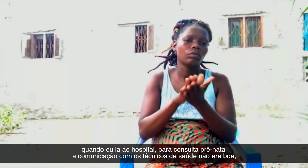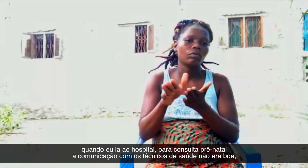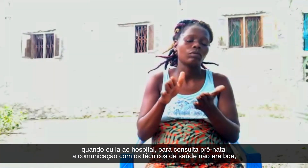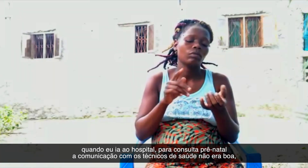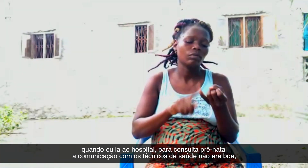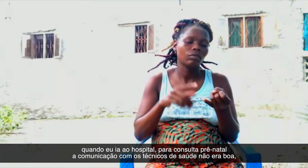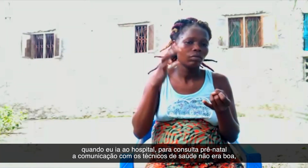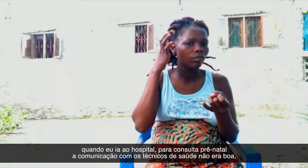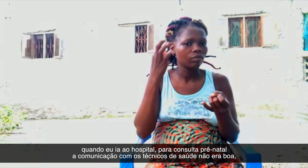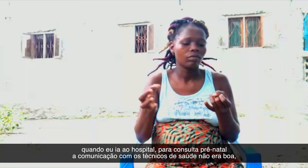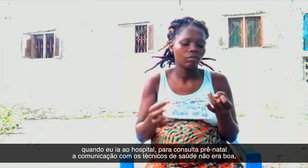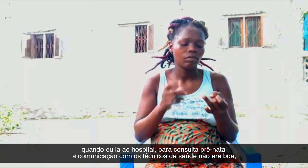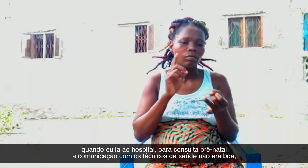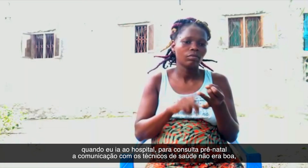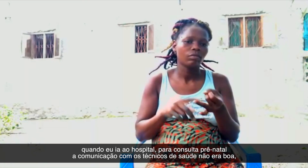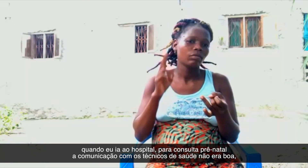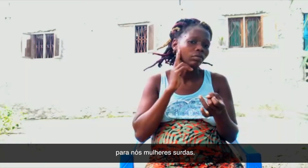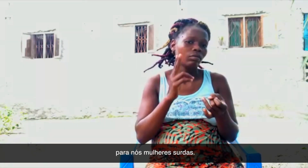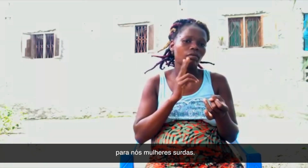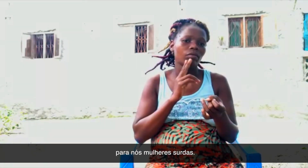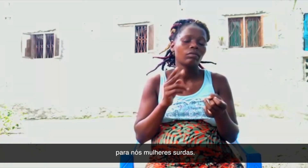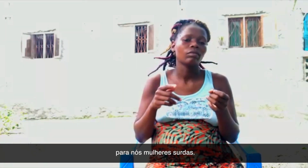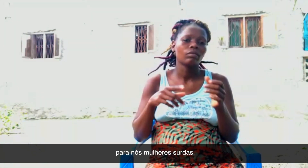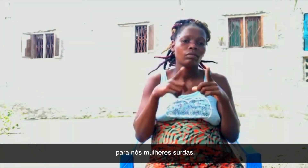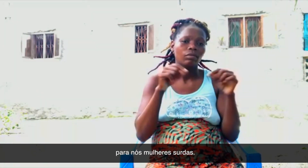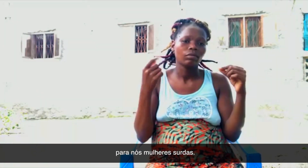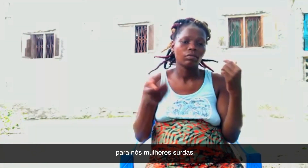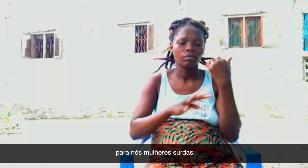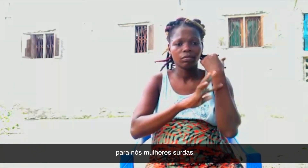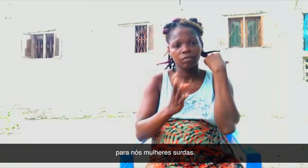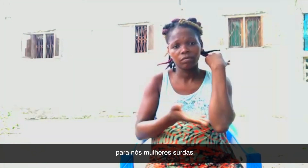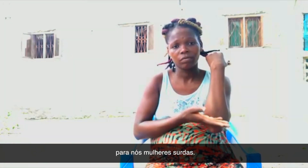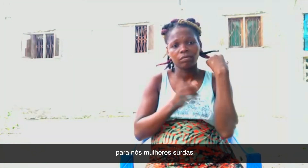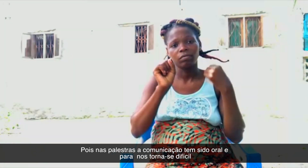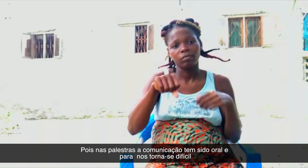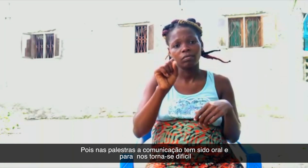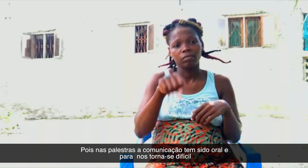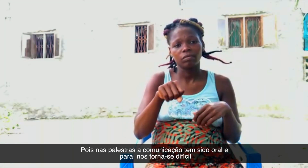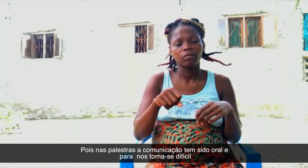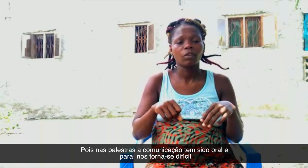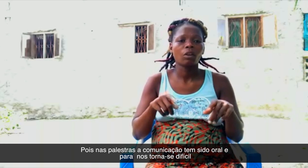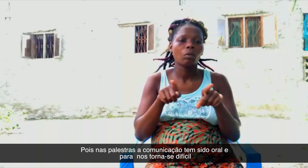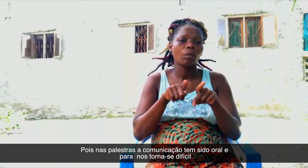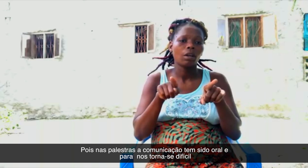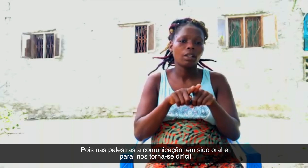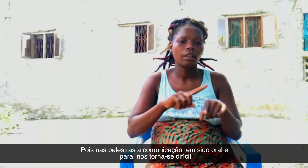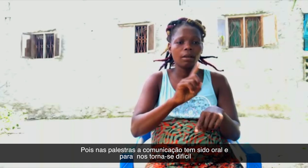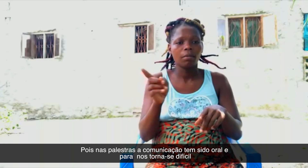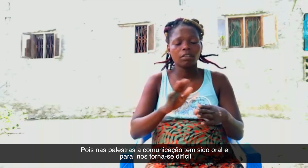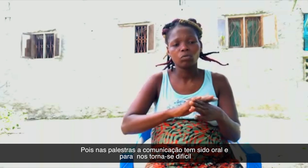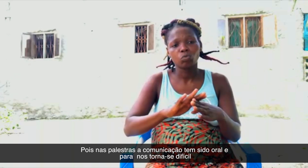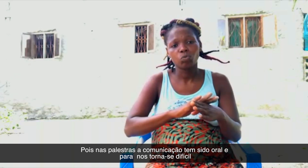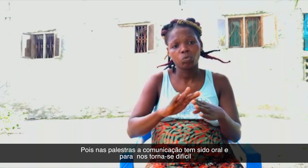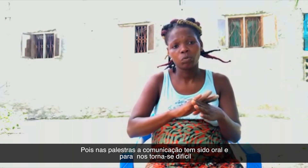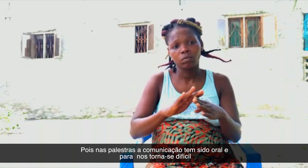com os técnicos da saúde não era boa. Para nós mulheres surdas, pois nas palestras a comunicação tem sido